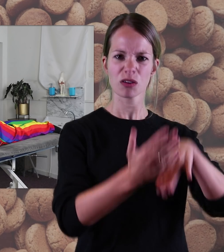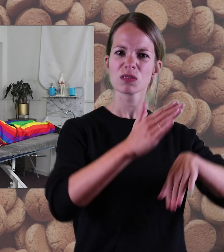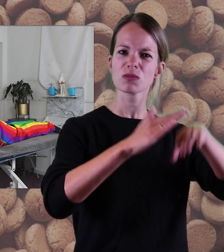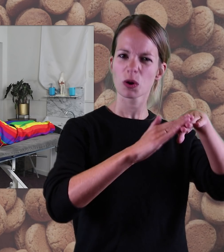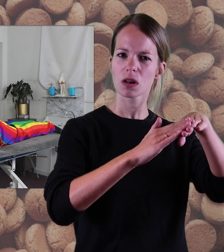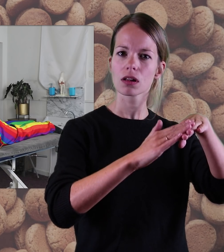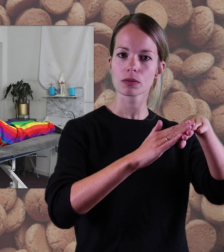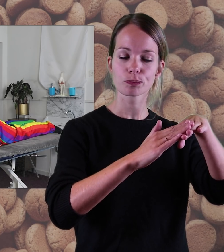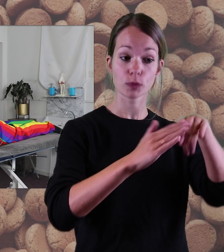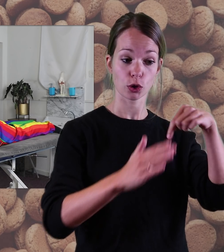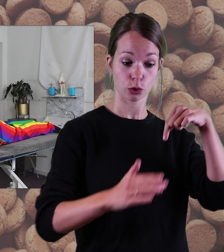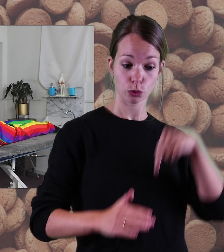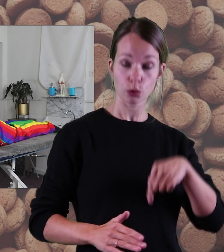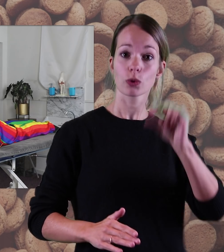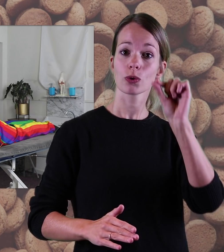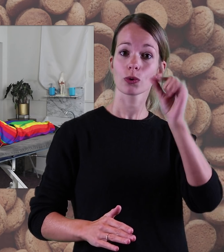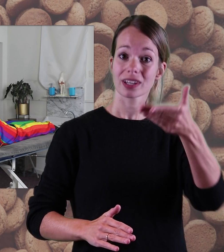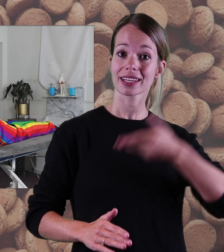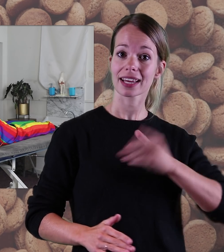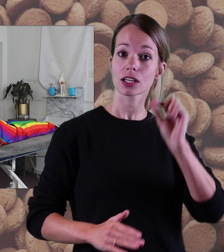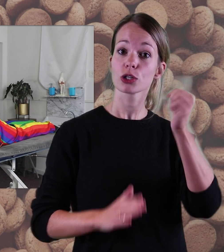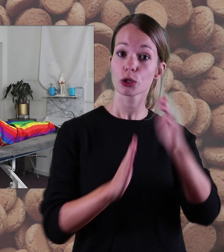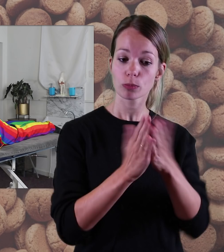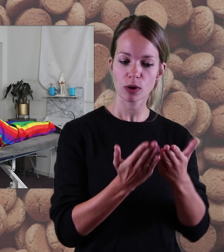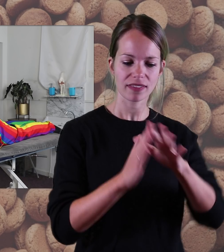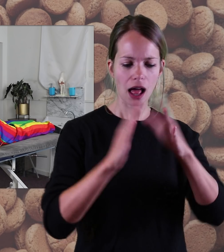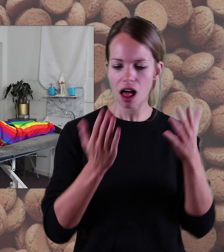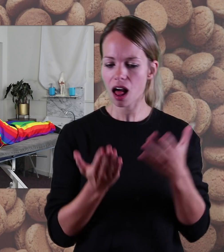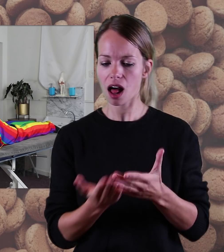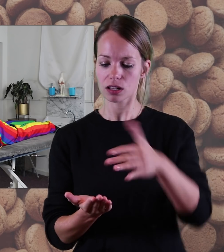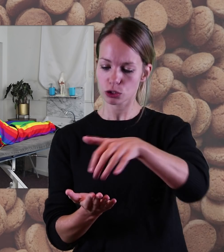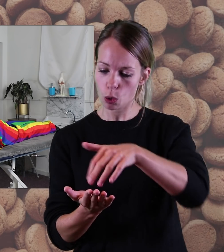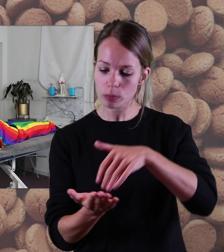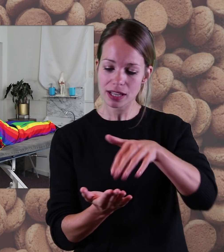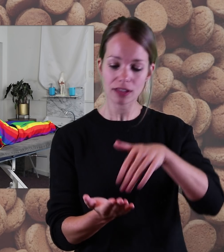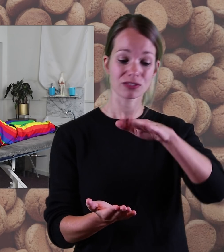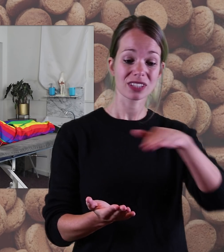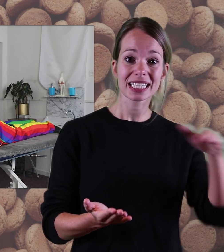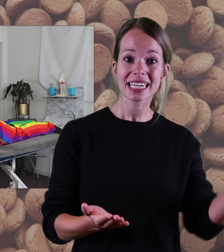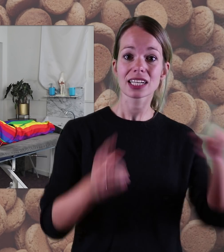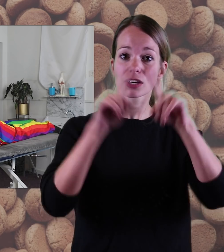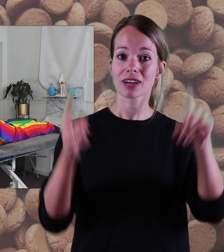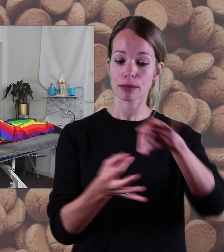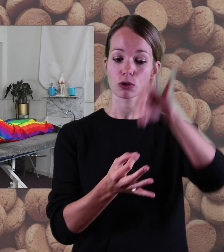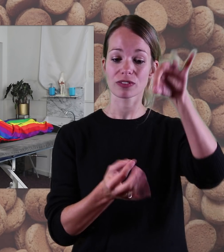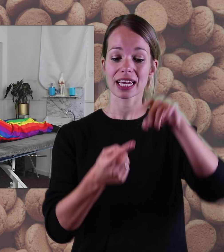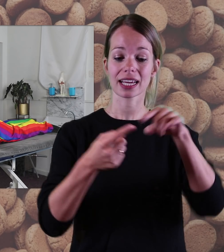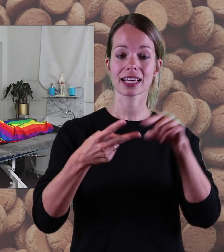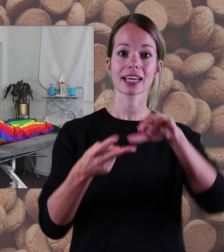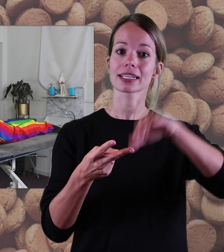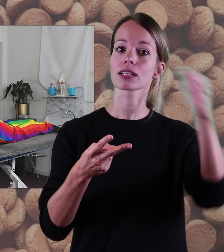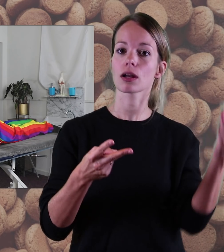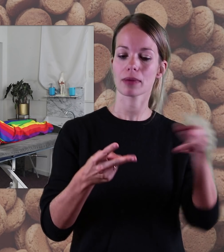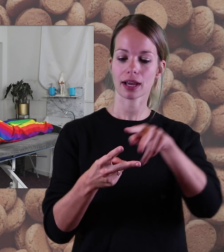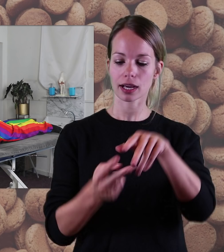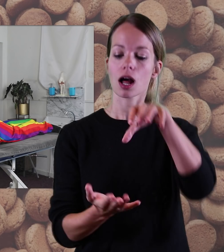raken. En dus ik krijg een nieuw boek waar alles in staat van de kinderen van Rita den Berg en Raamsdonk Sfeer. En ja, omdat